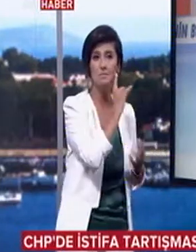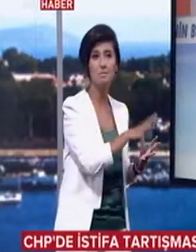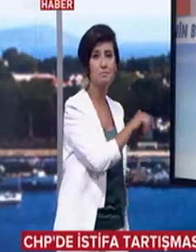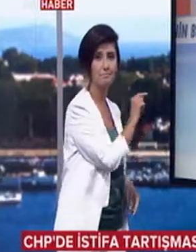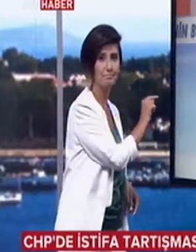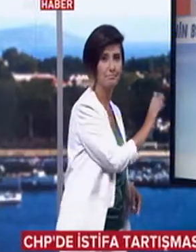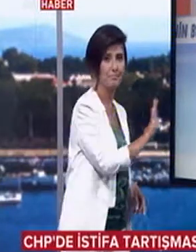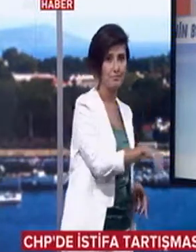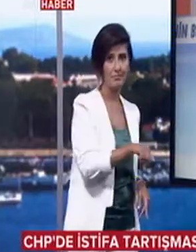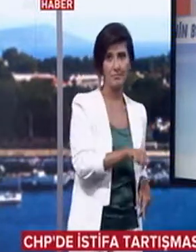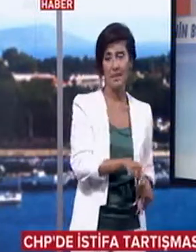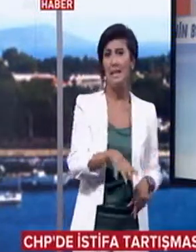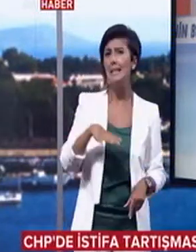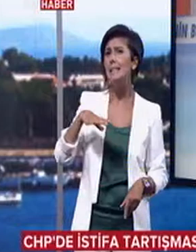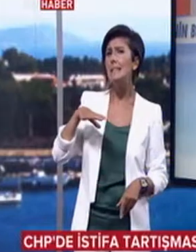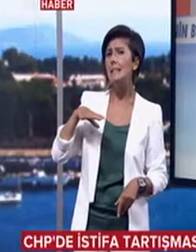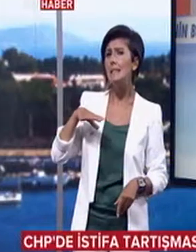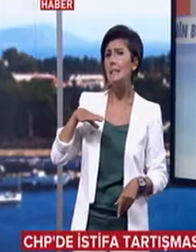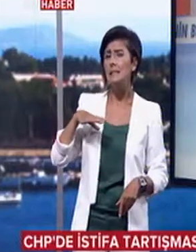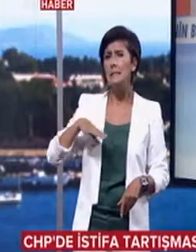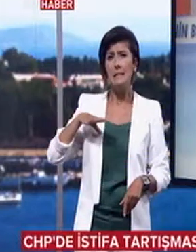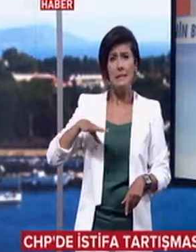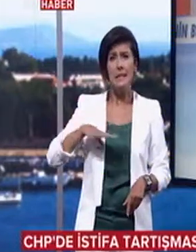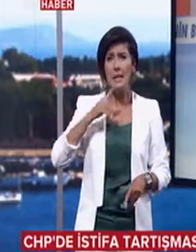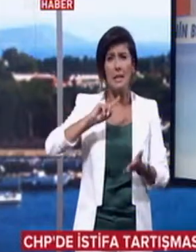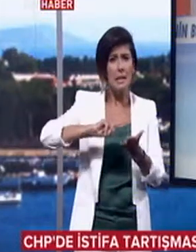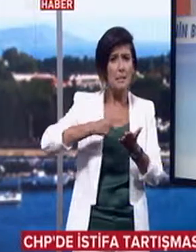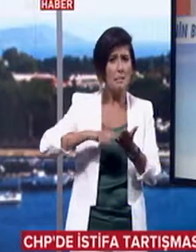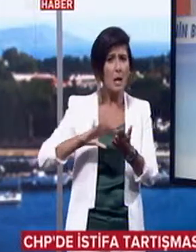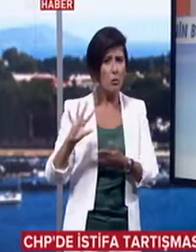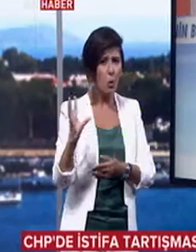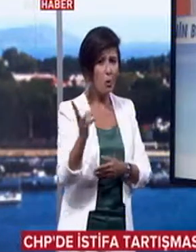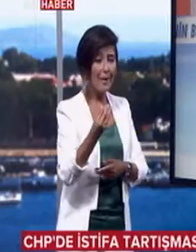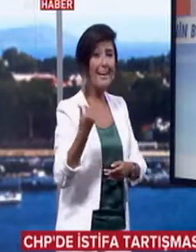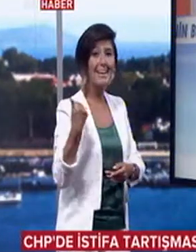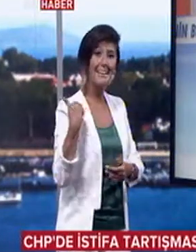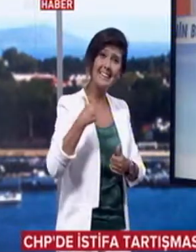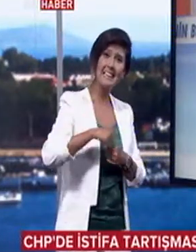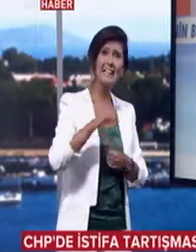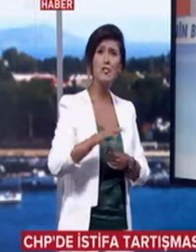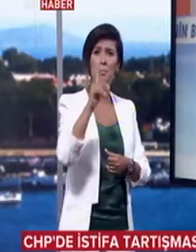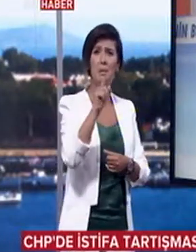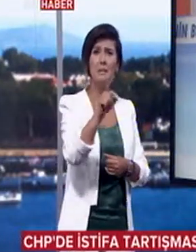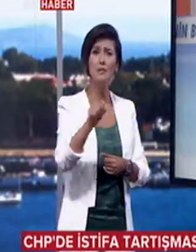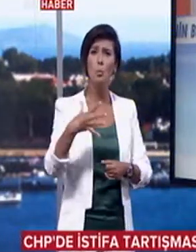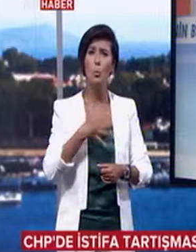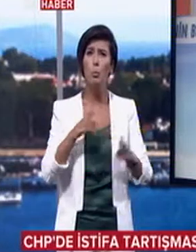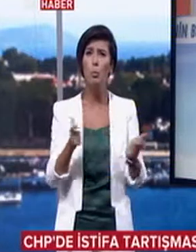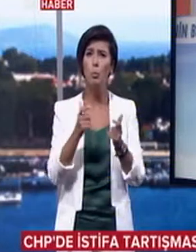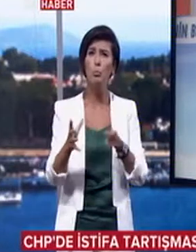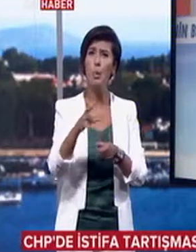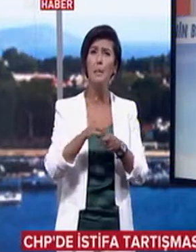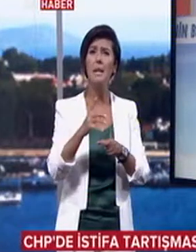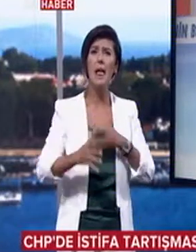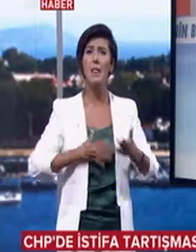başkan yardımcısı Haluk Koç'tan geldi. Koç, istedikleri imzalar toplandığında yine hiçbirisinin kurultayın